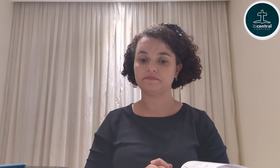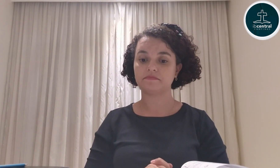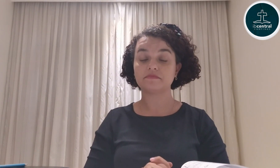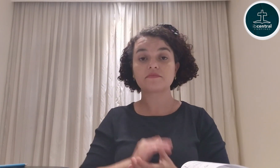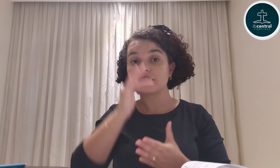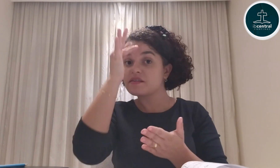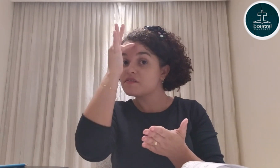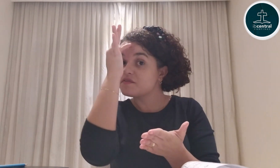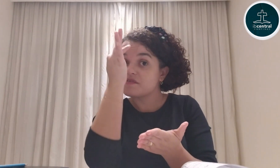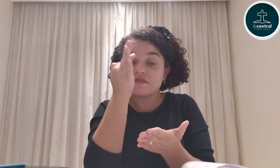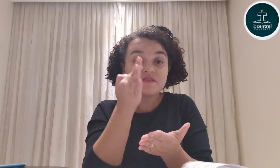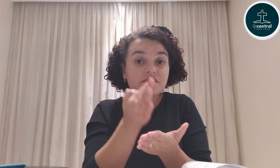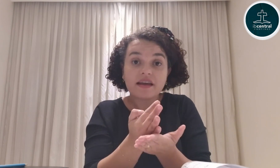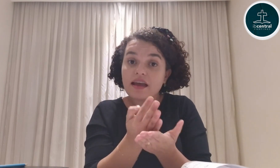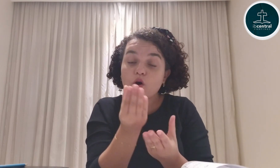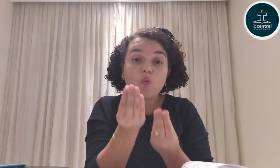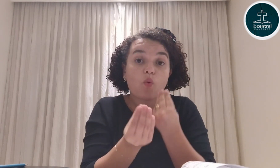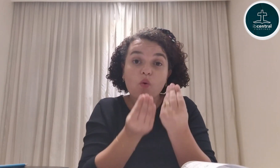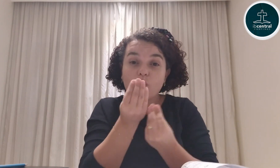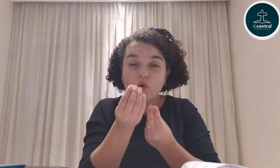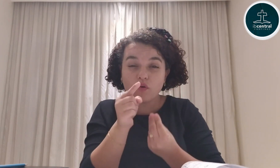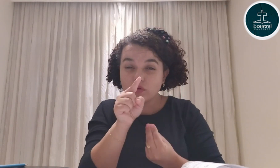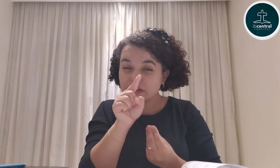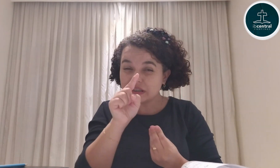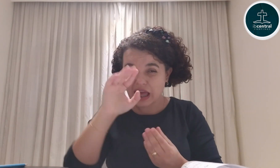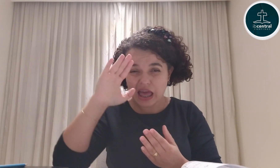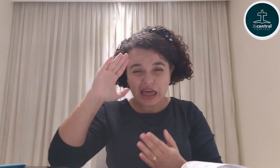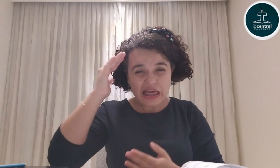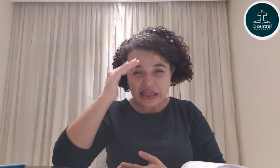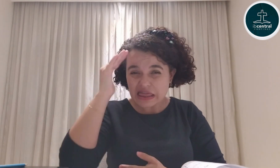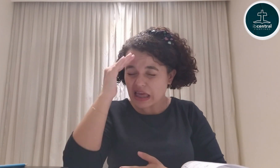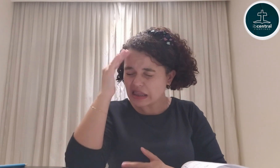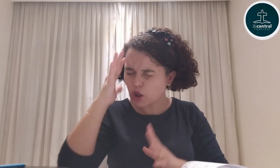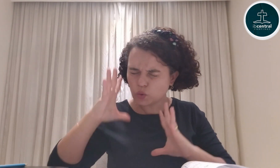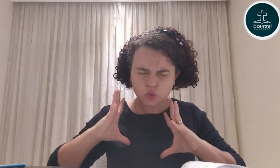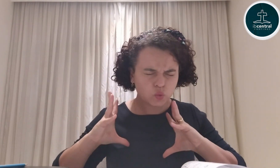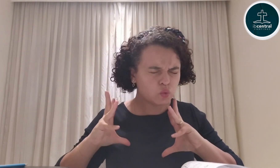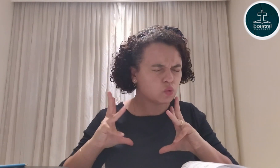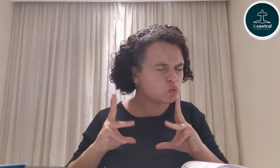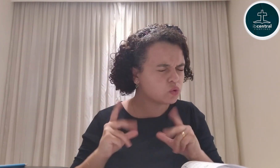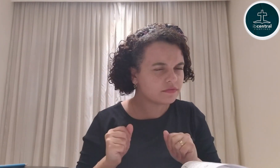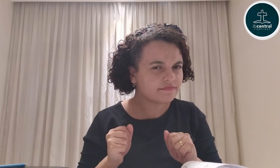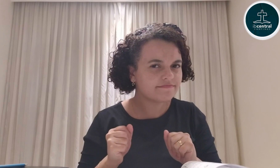aquilo completamente, mas ele obedeceu a Deus. E a fé é